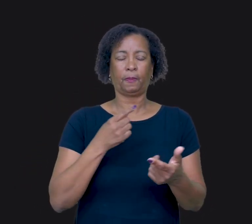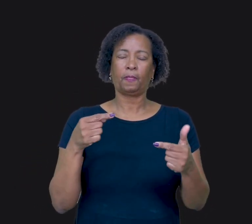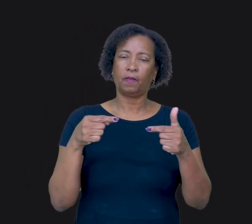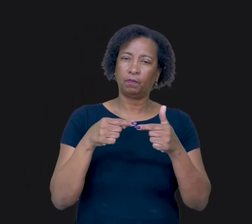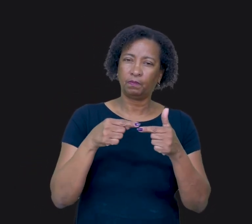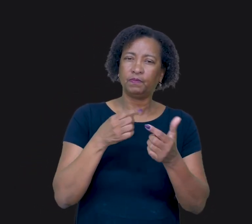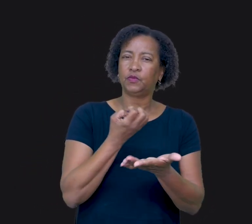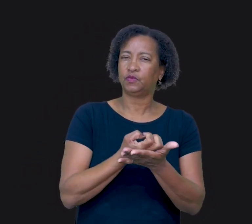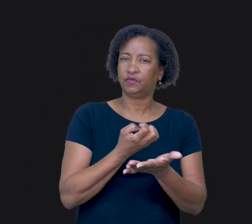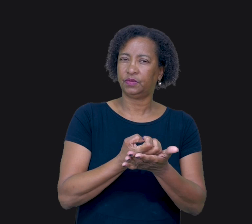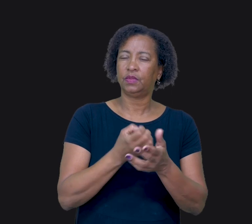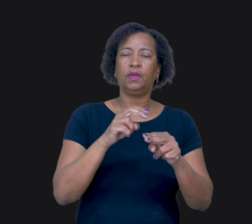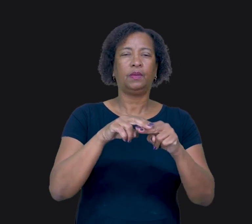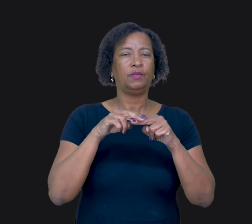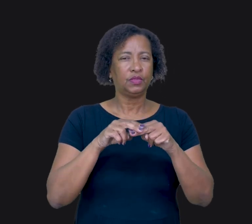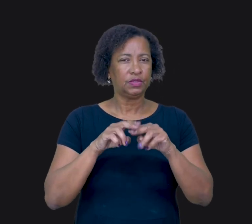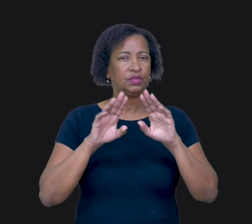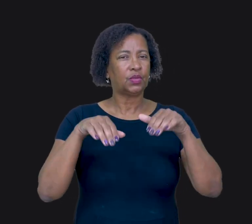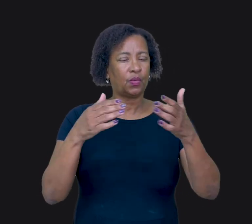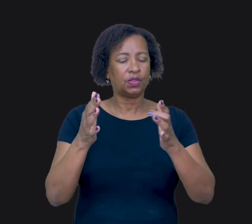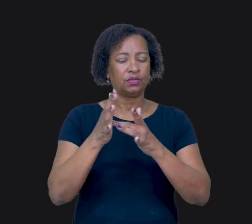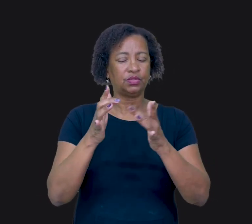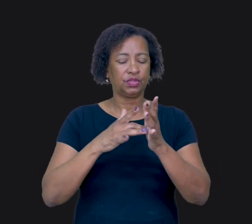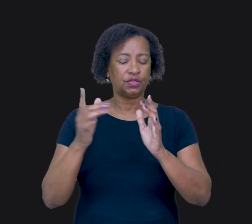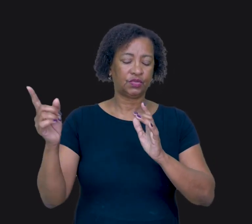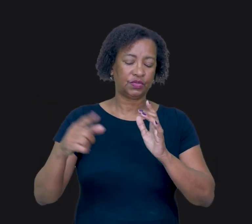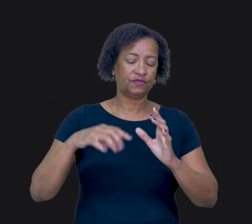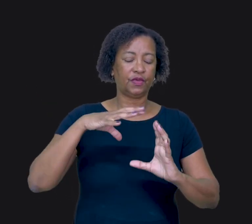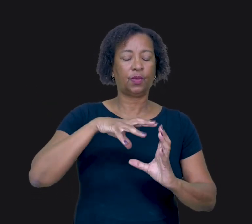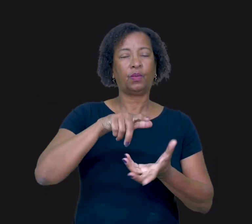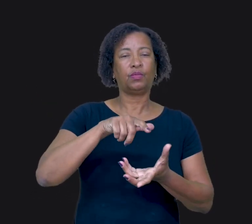é por isso que a vinda de Jesus ao mundo é tão importante.